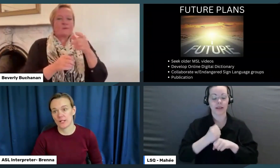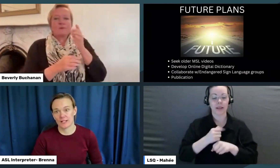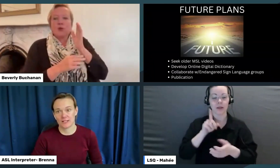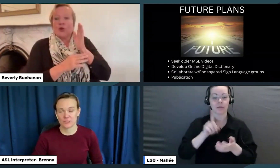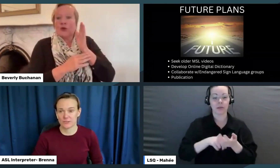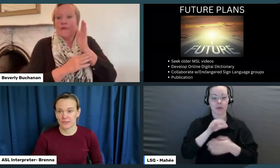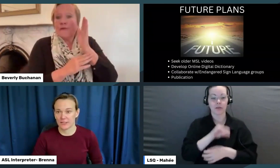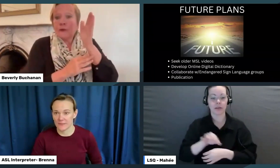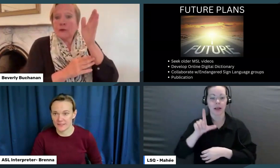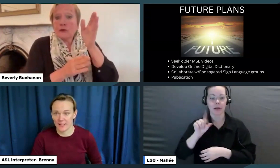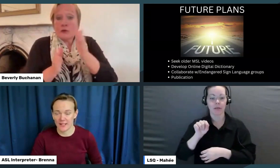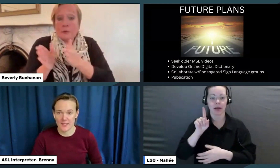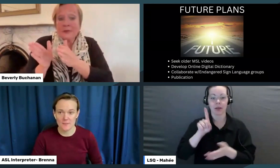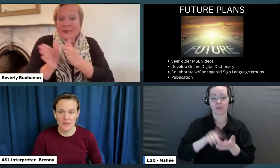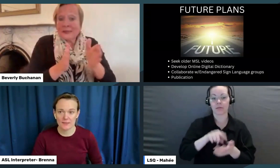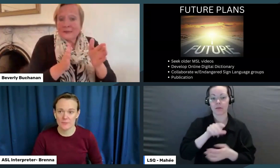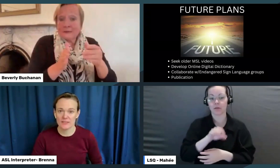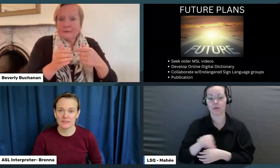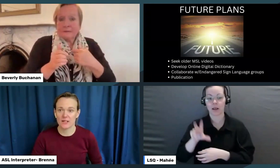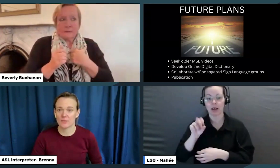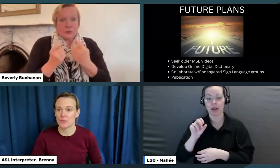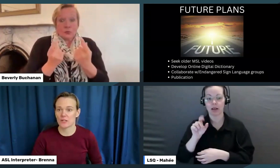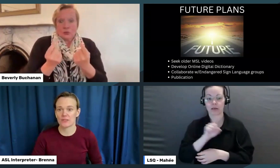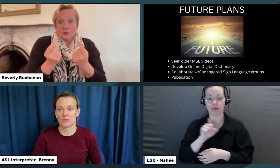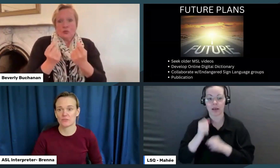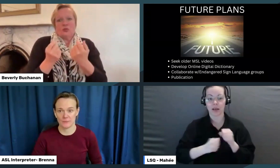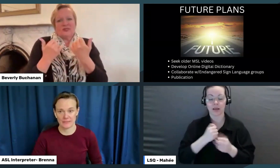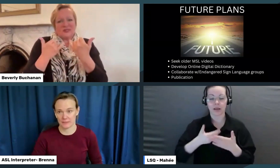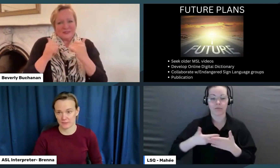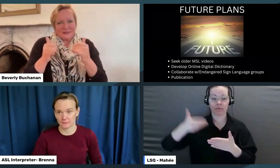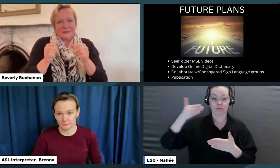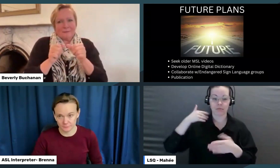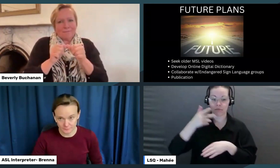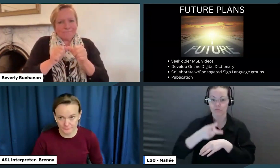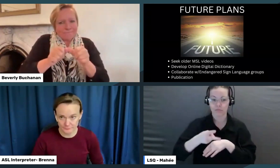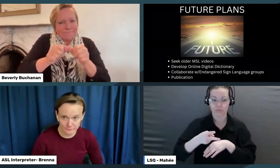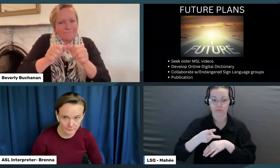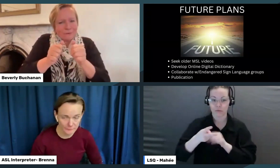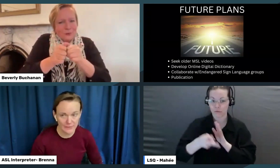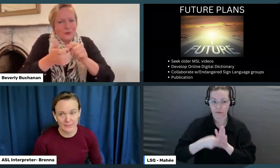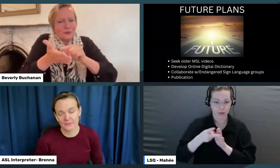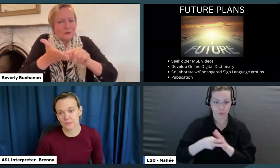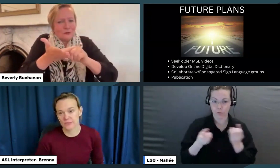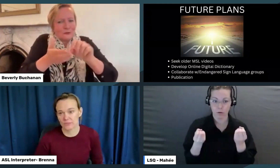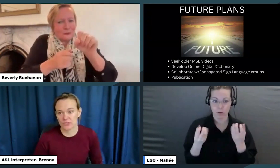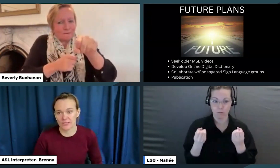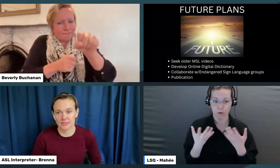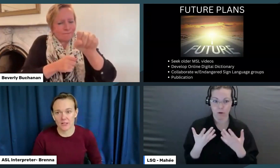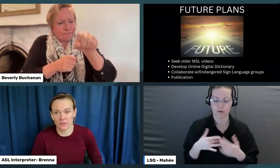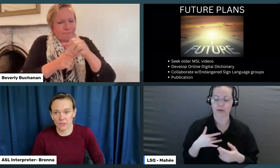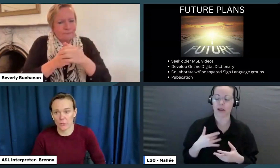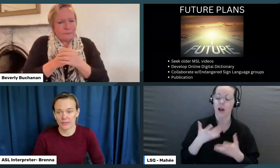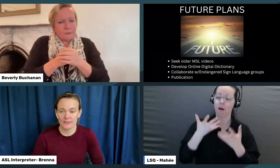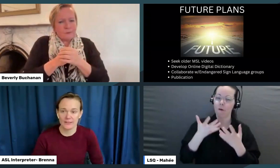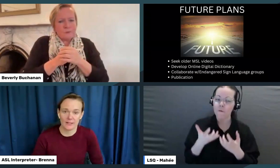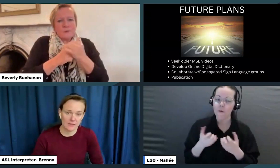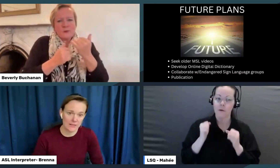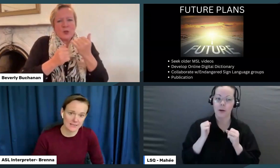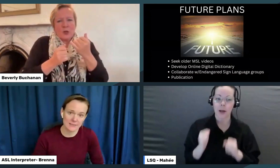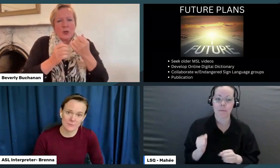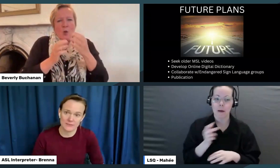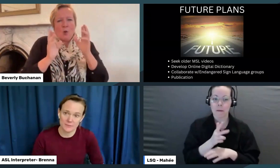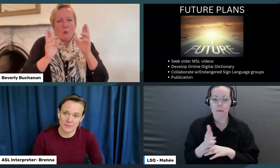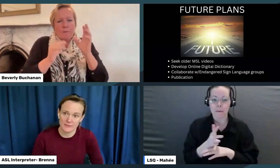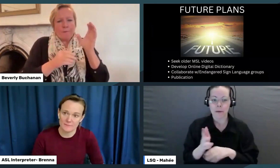Donc, pour le temps, permettez-moi de vous parler de ce qu'on a fait. Donc, cette recherche est en cours, comme ça a